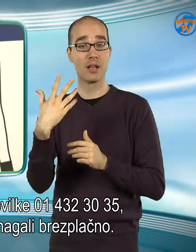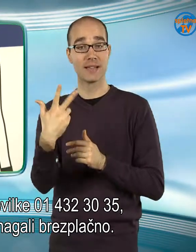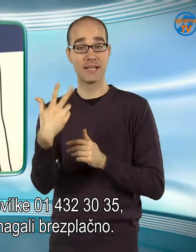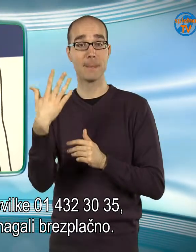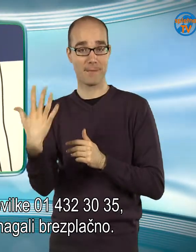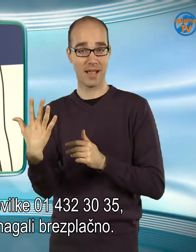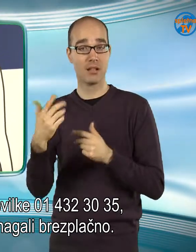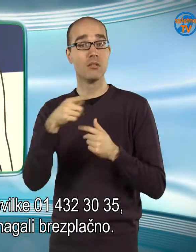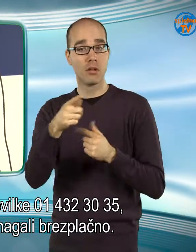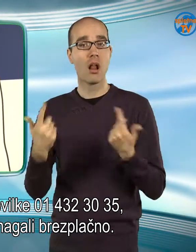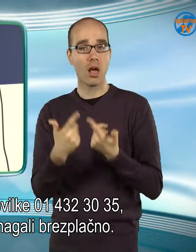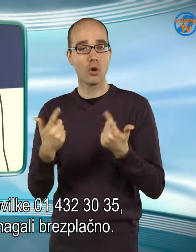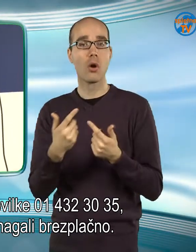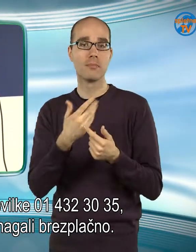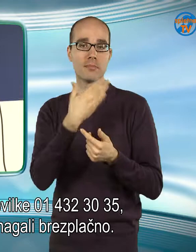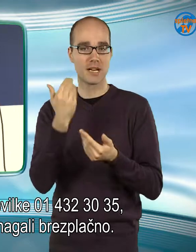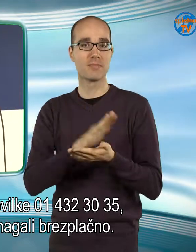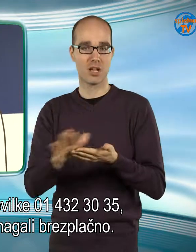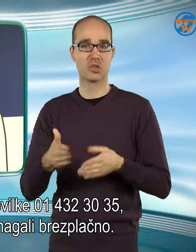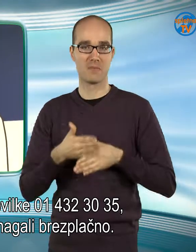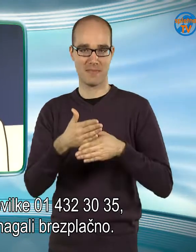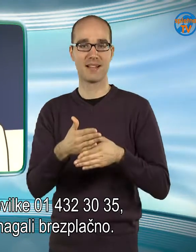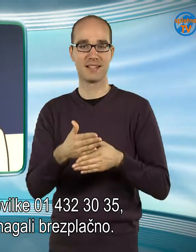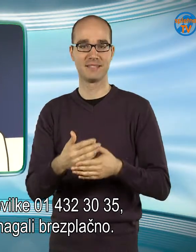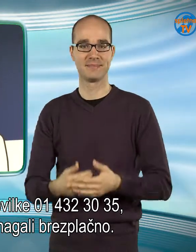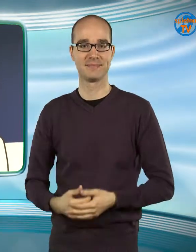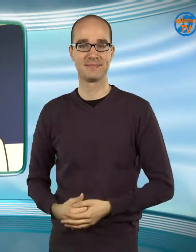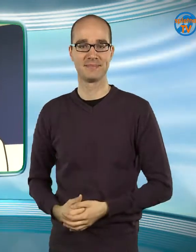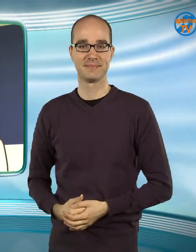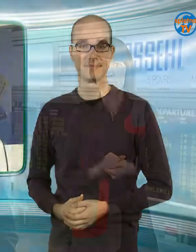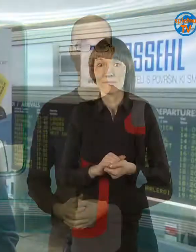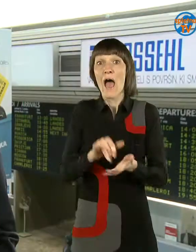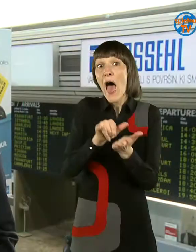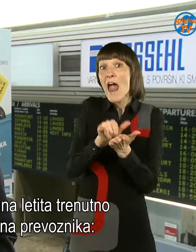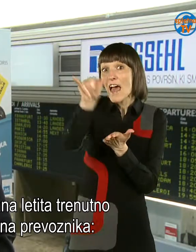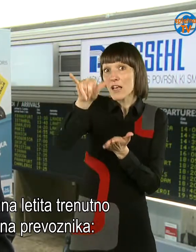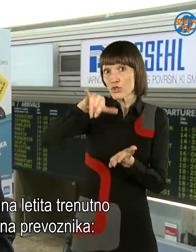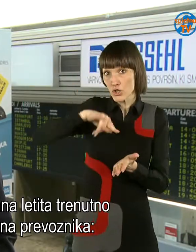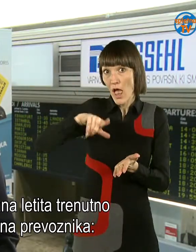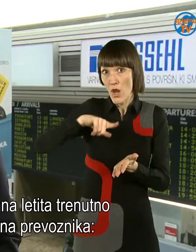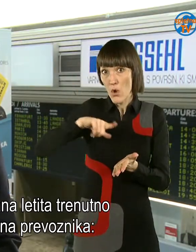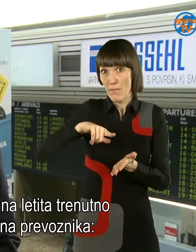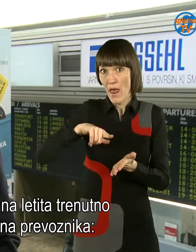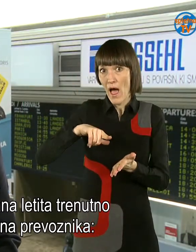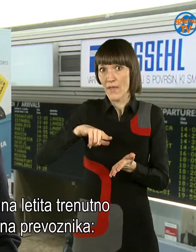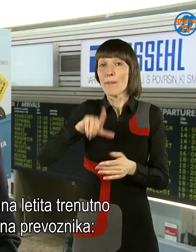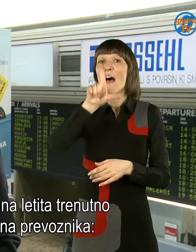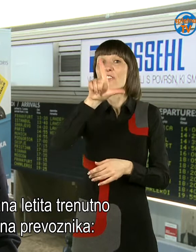30 35, kjer vam bodo pomagali brezplačno. Iz letališča Ljubljana letita trenutno dva